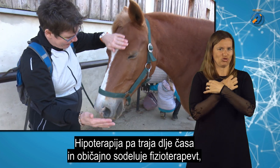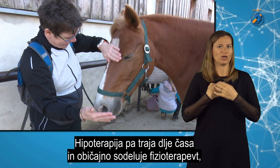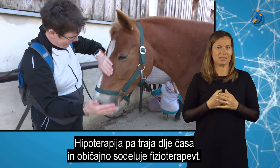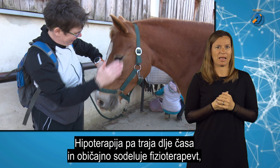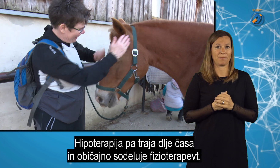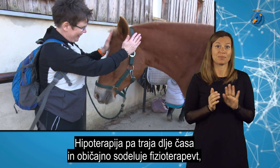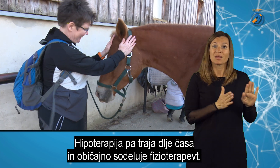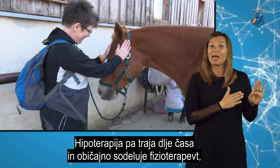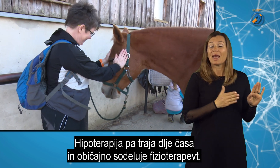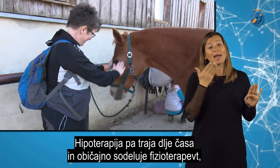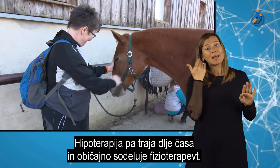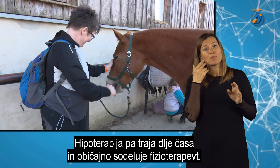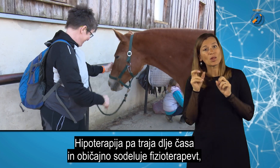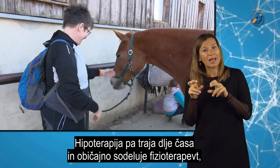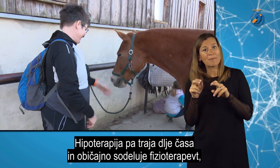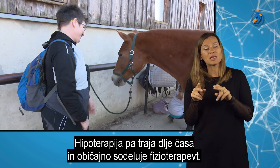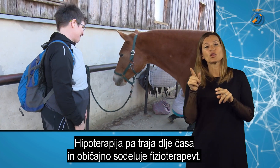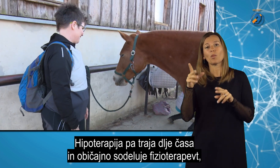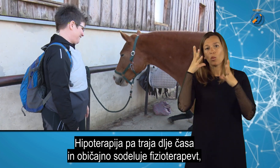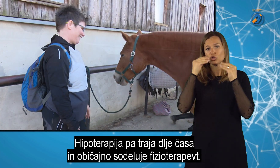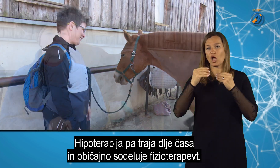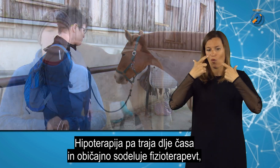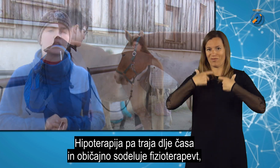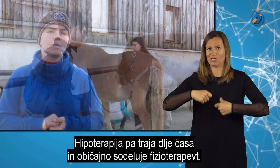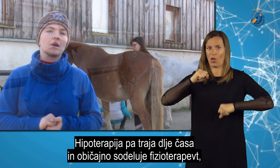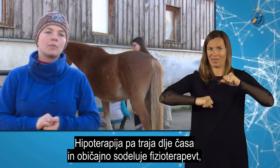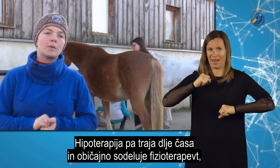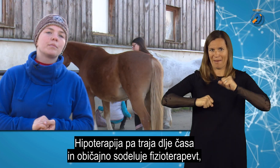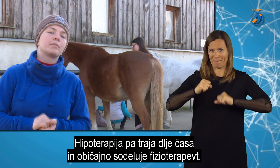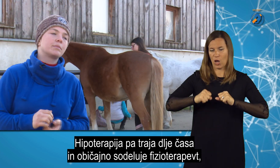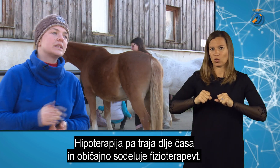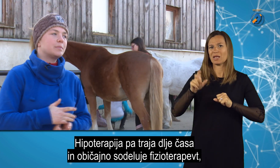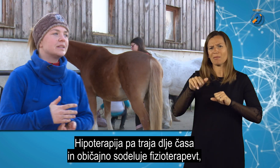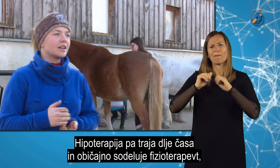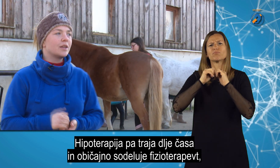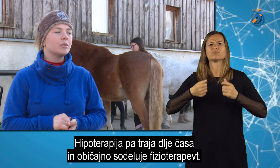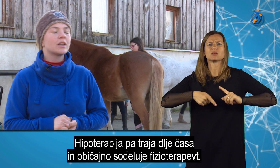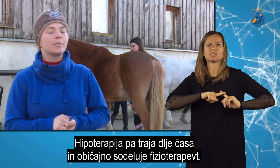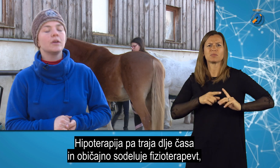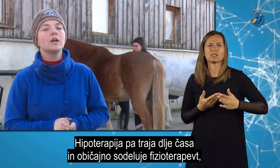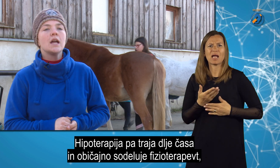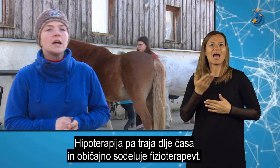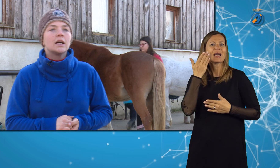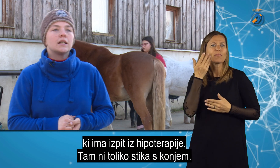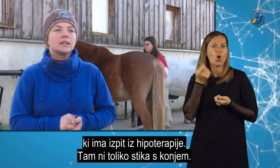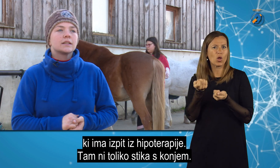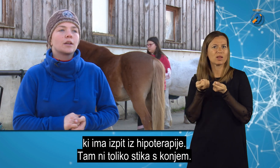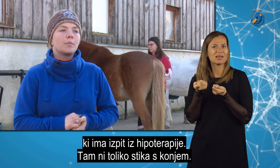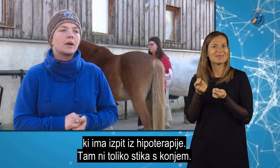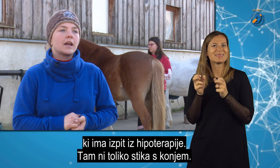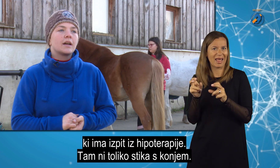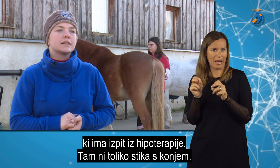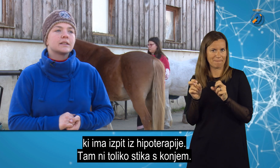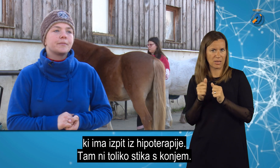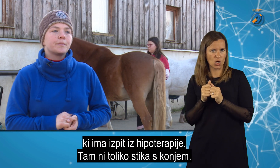hipoterapiji pa v bistvu ponavadi je fizioterapevt, ki pa ima izpit za hipoterapijo. Tam